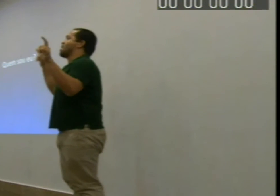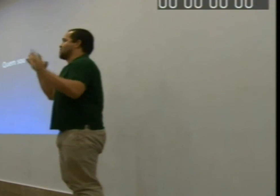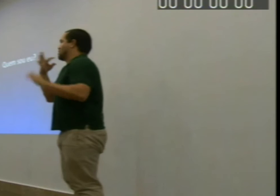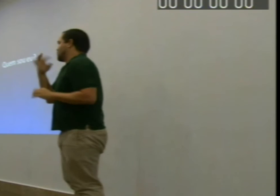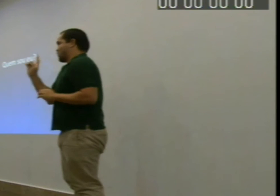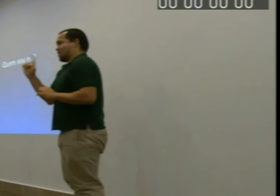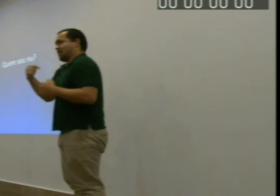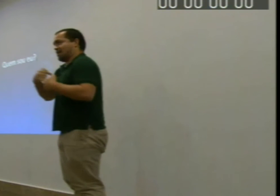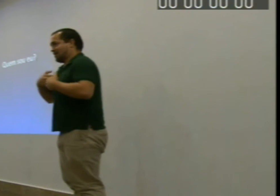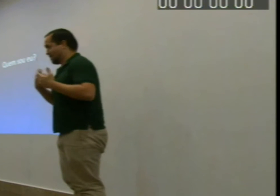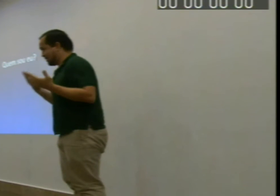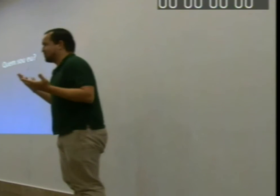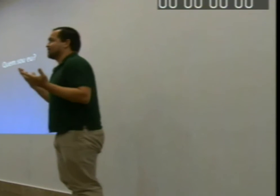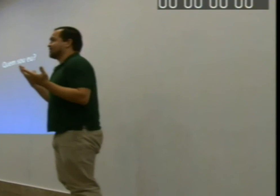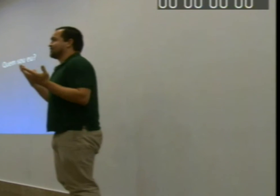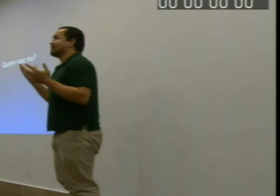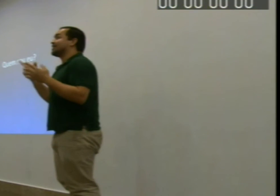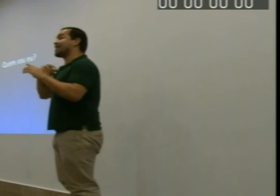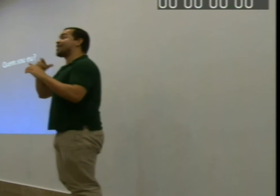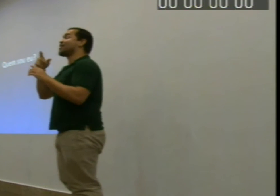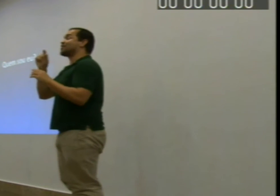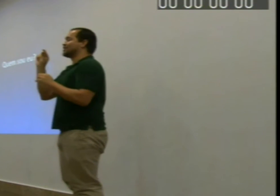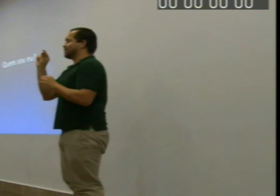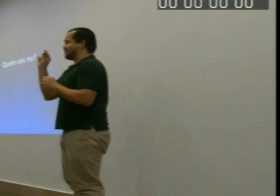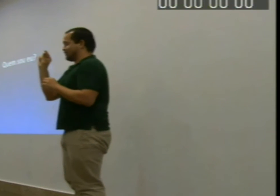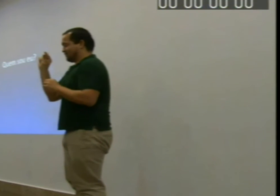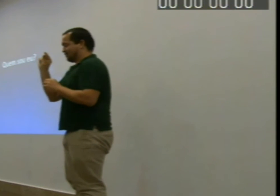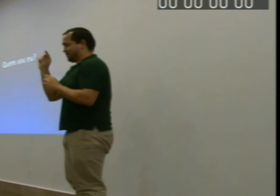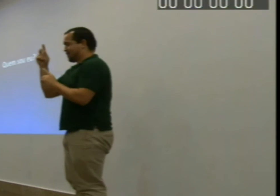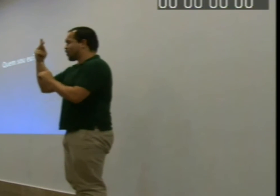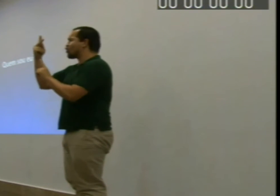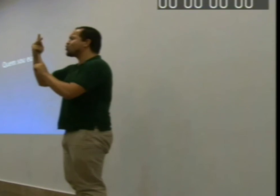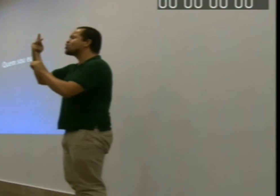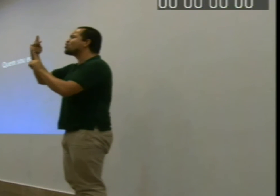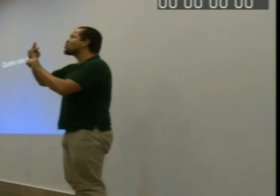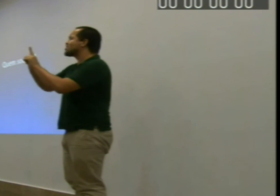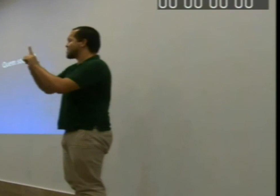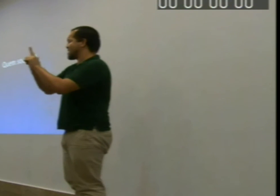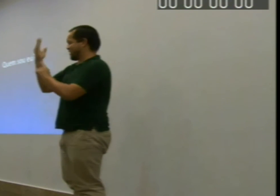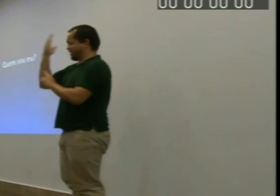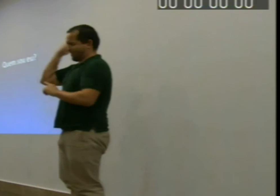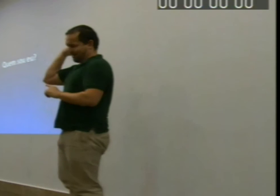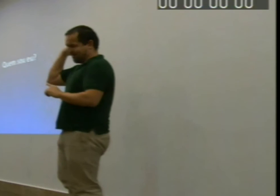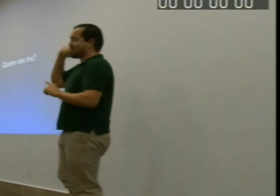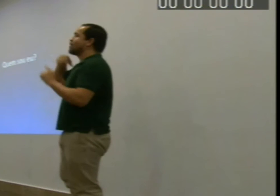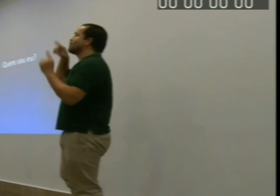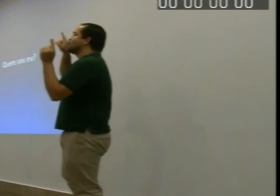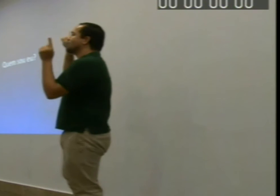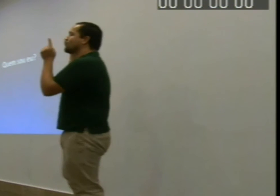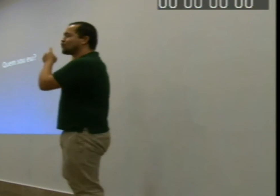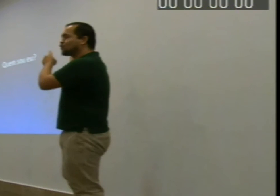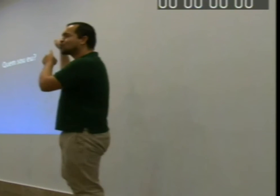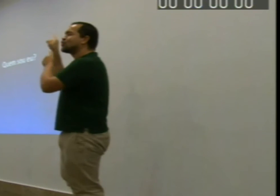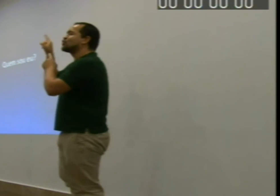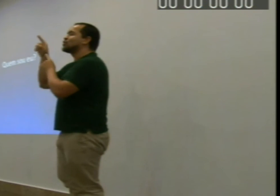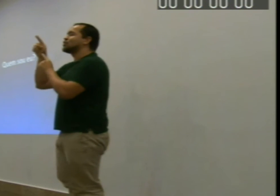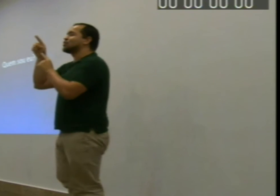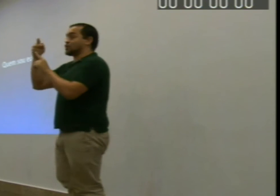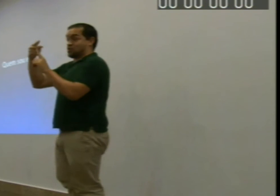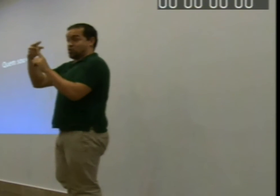algum a maioria talvez não me conheça então eu vou explicar um pouquinho de mim só um pouquinho no